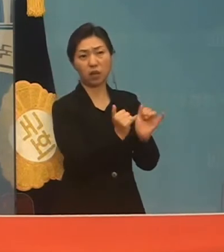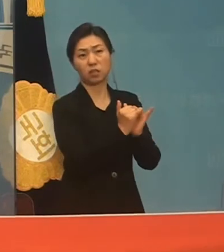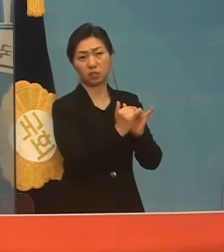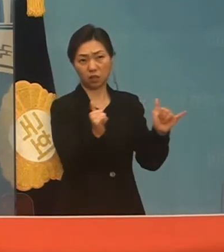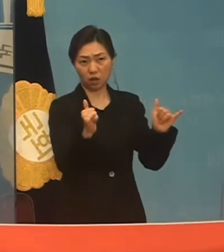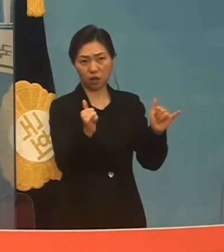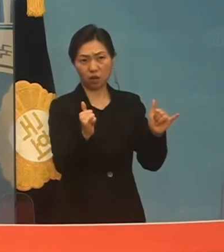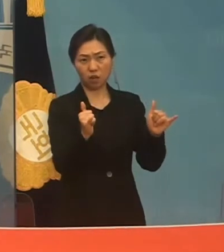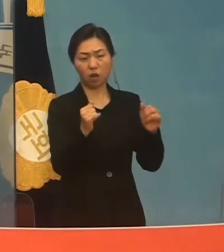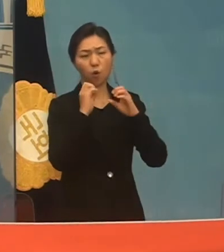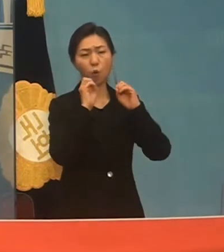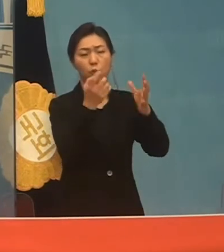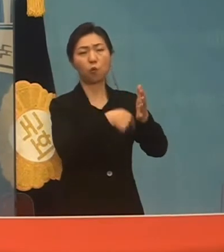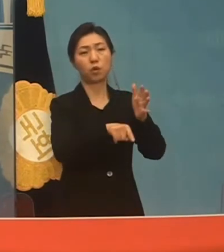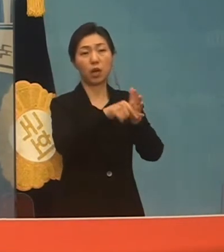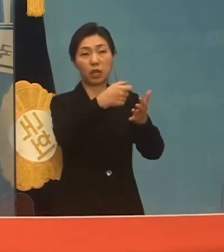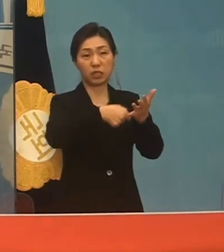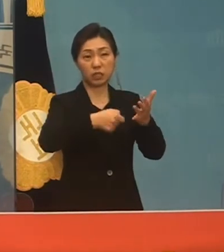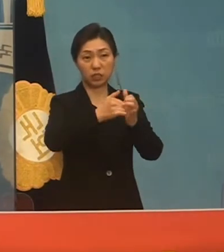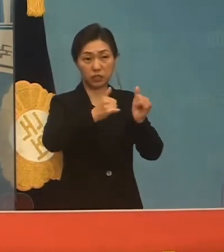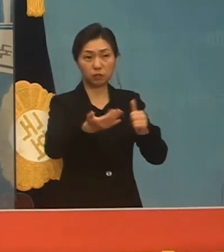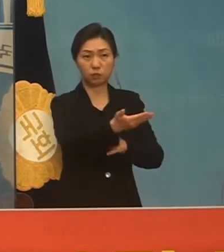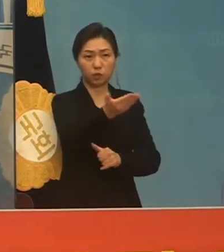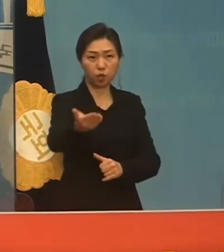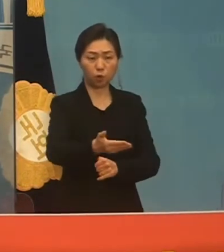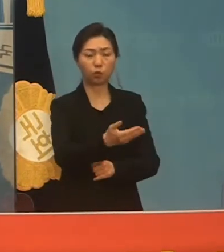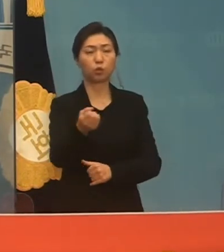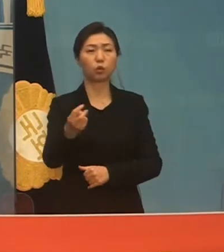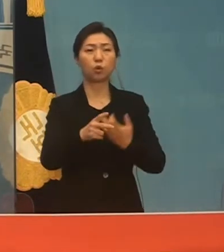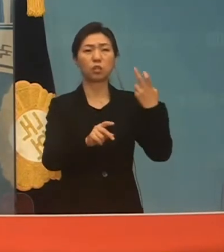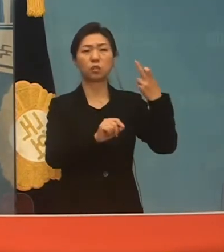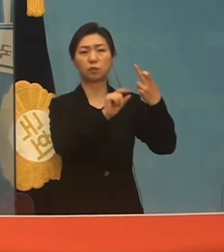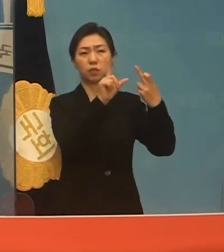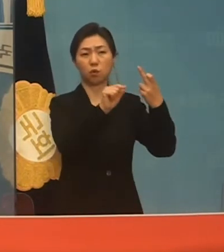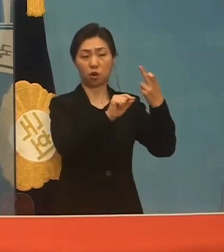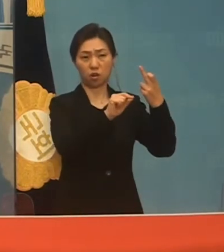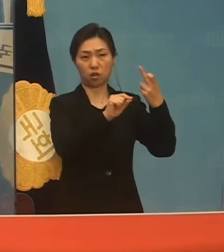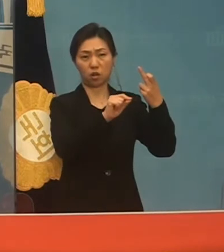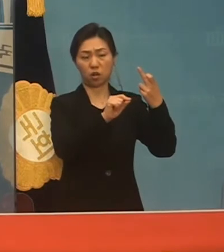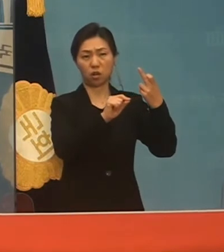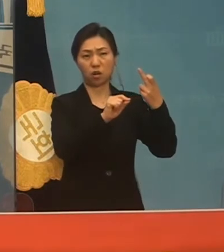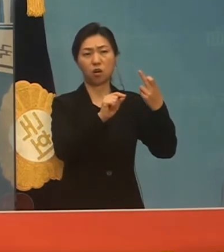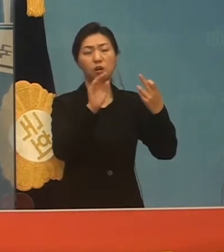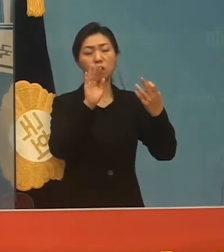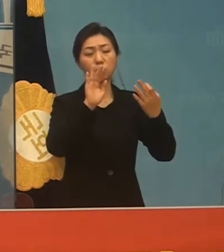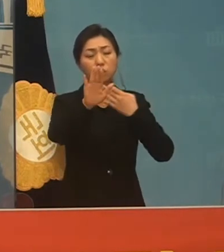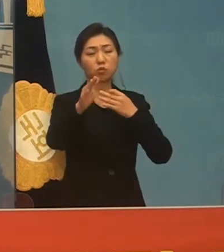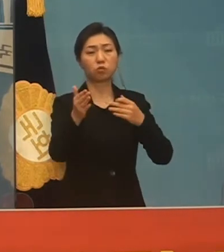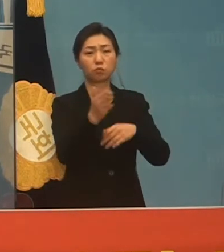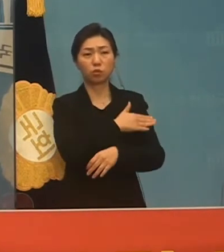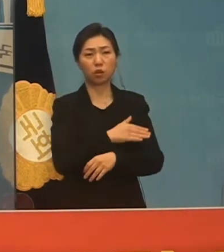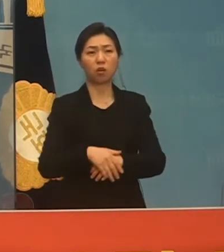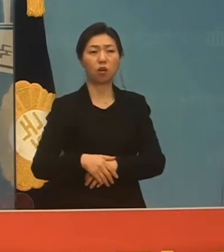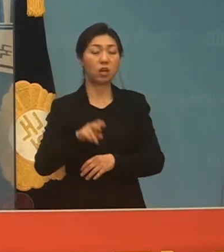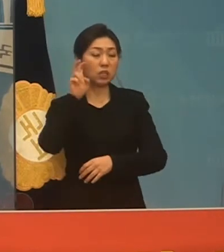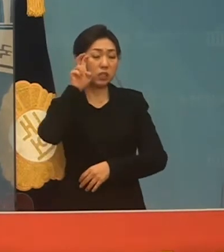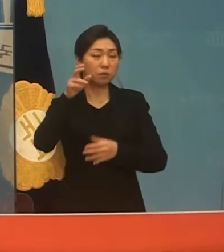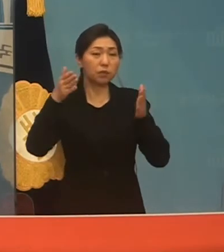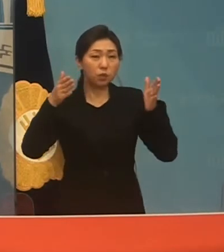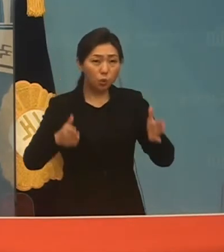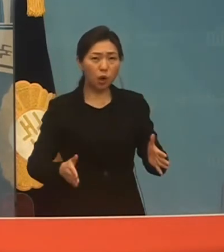기자님들과 11월 30일부터 22일 동안 가정으로 퇴근하지 못한 채 비좁은